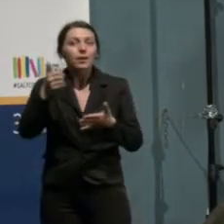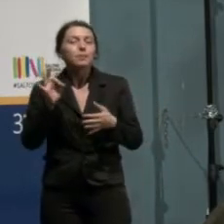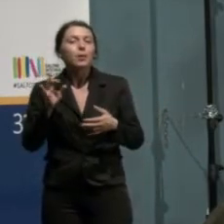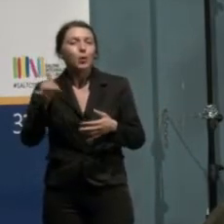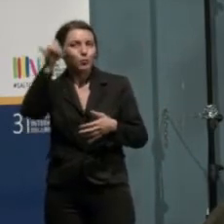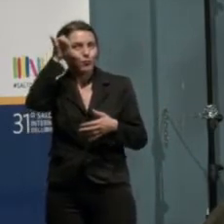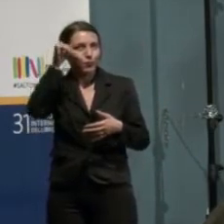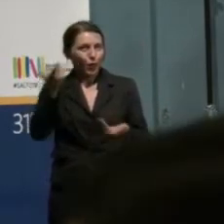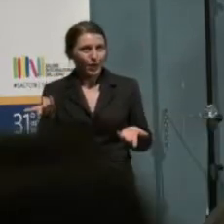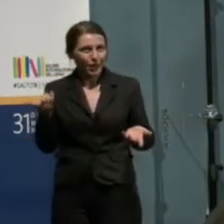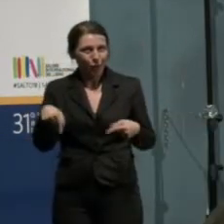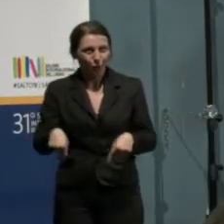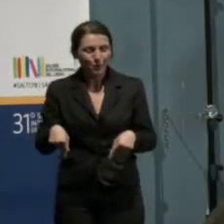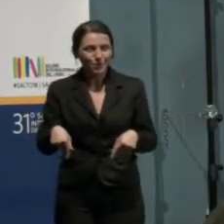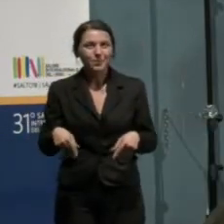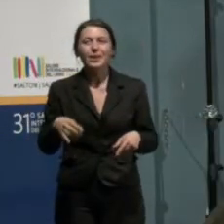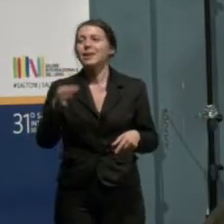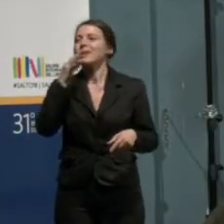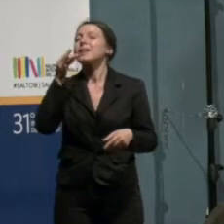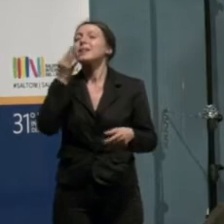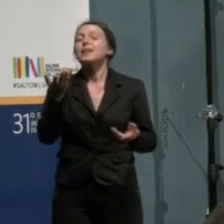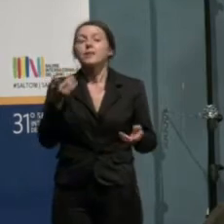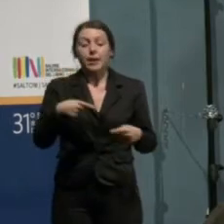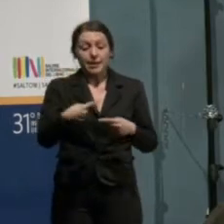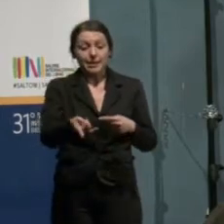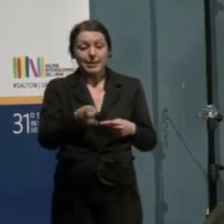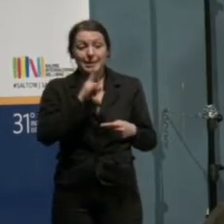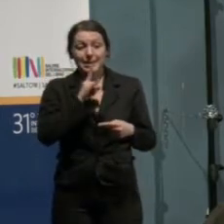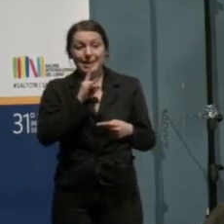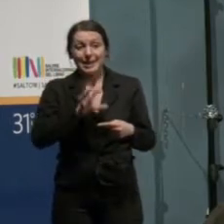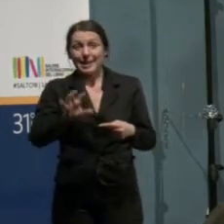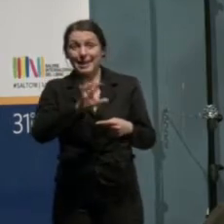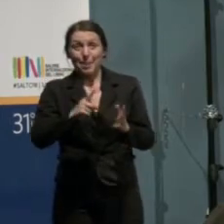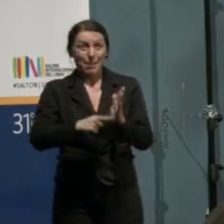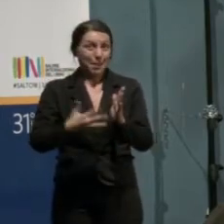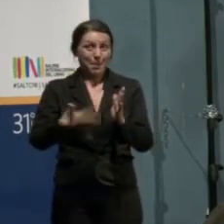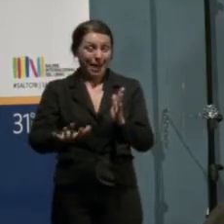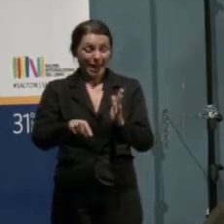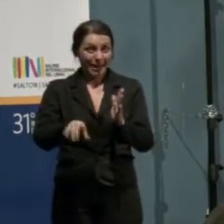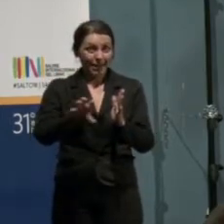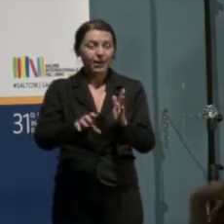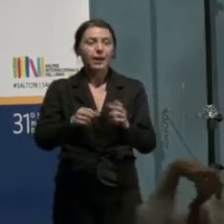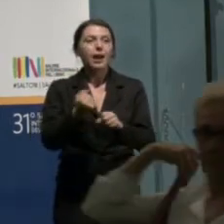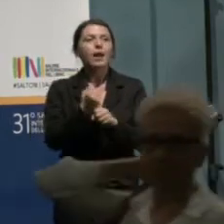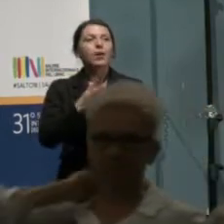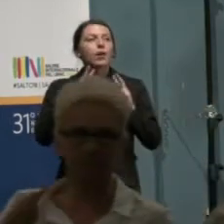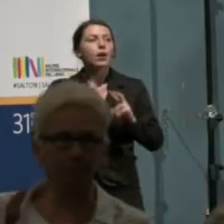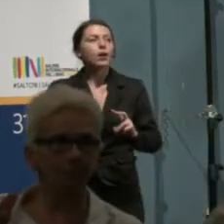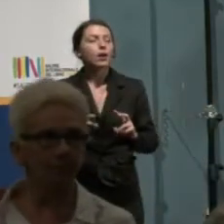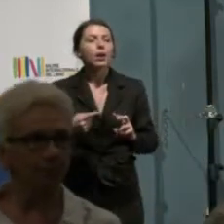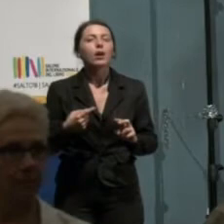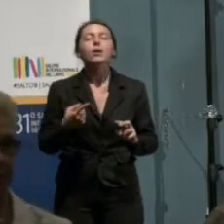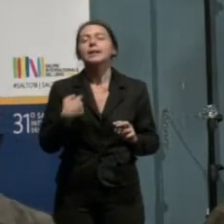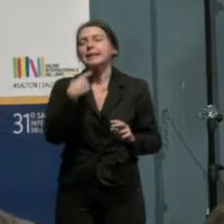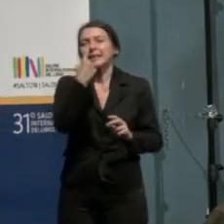fine settembre il pil italia che si svolge e alla fine settembre presenteremo i lavori di ricerca due secondi sul premio leone la